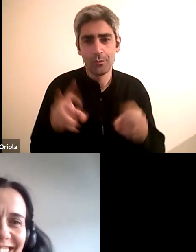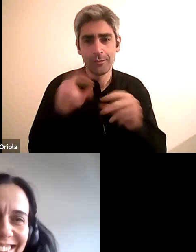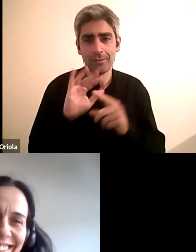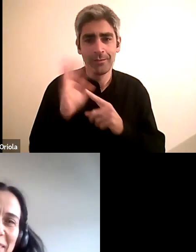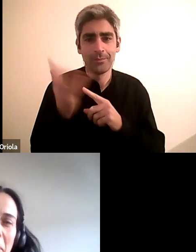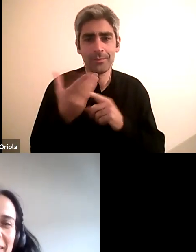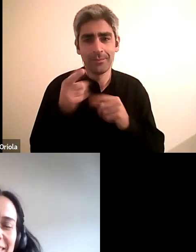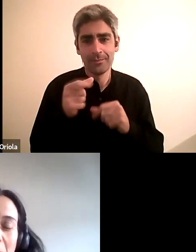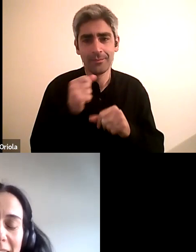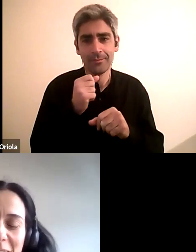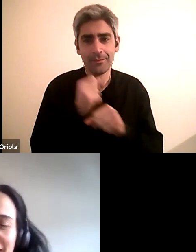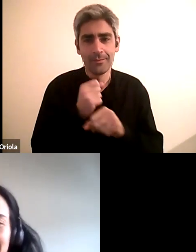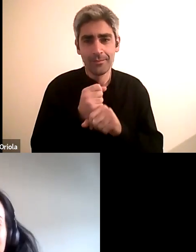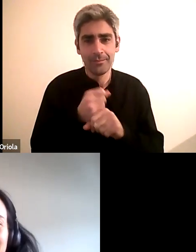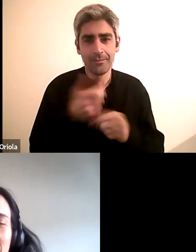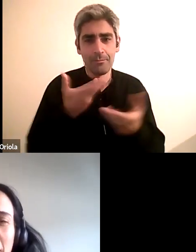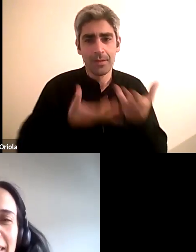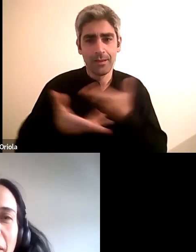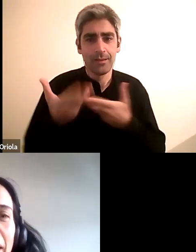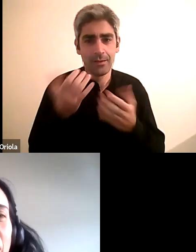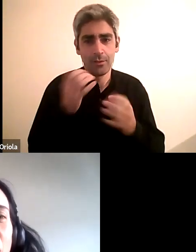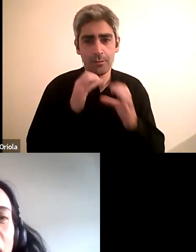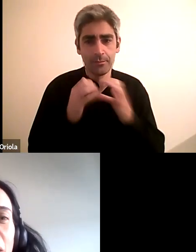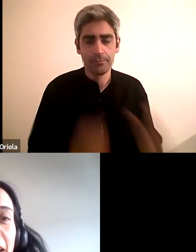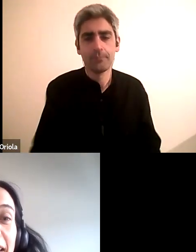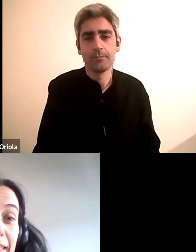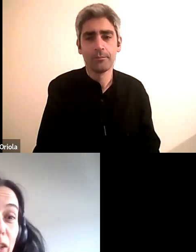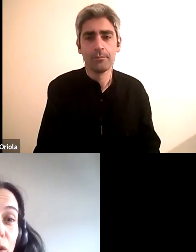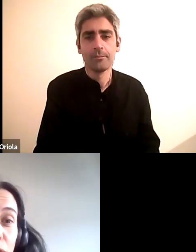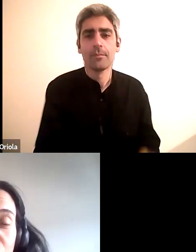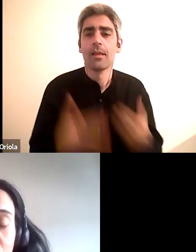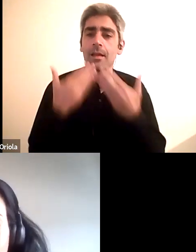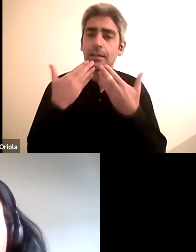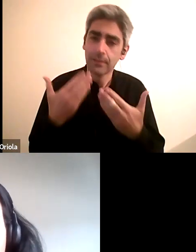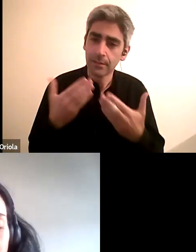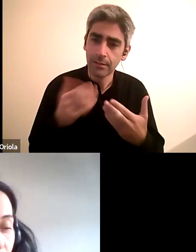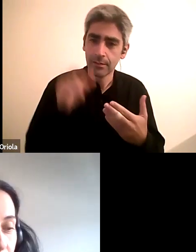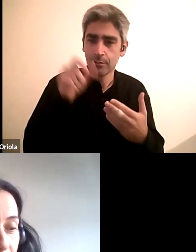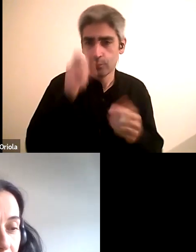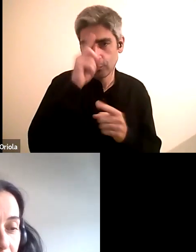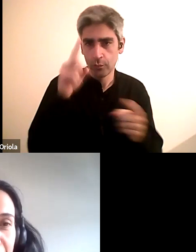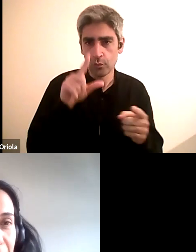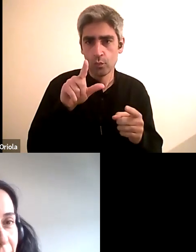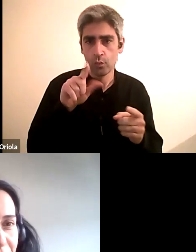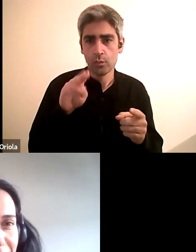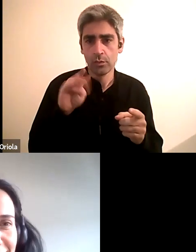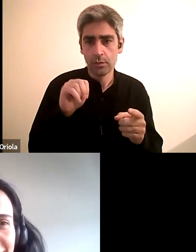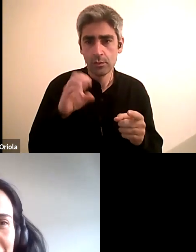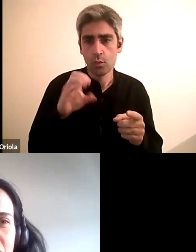ambientes de trabalho e de partilha de comunicação. Agradecer ao professor Luís Conceição Freitas